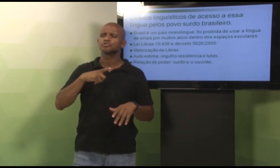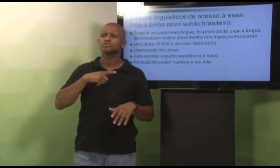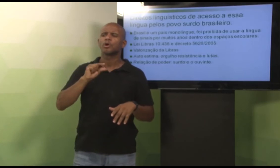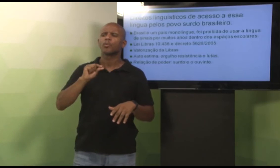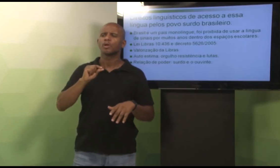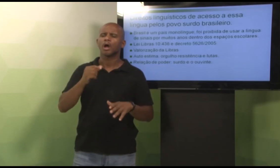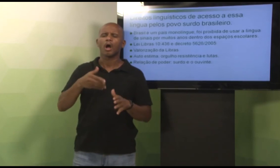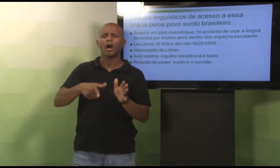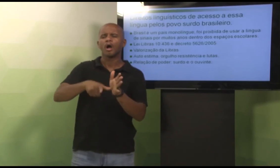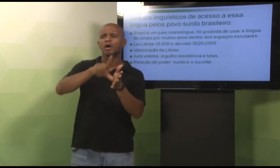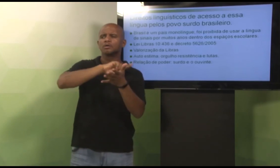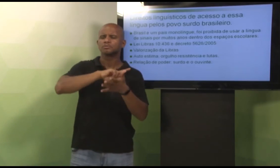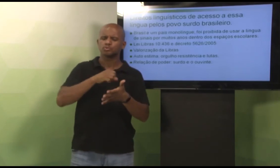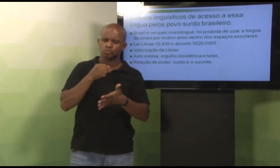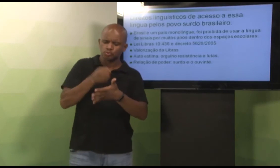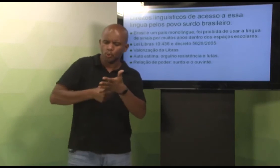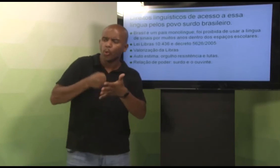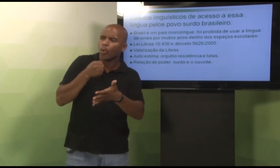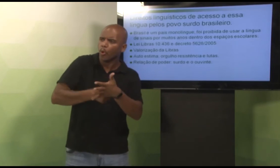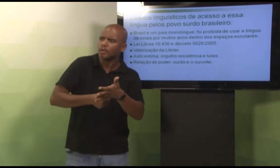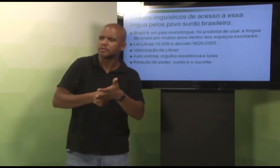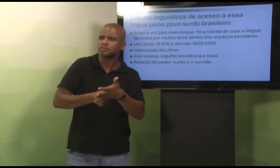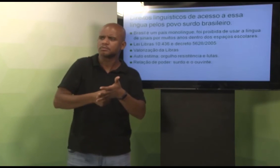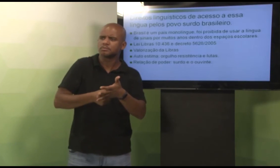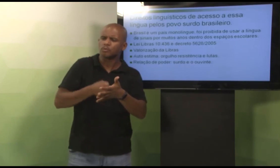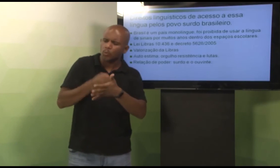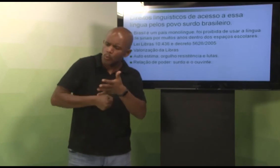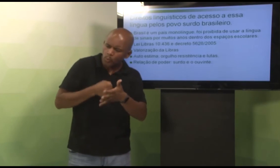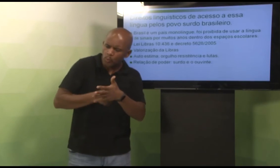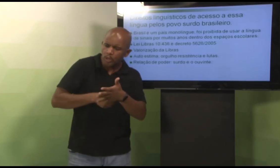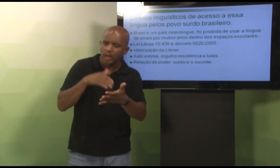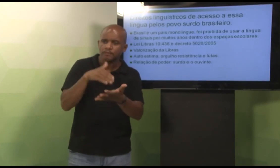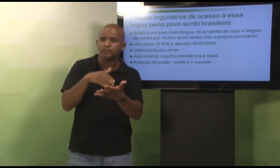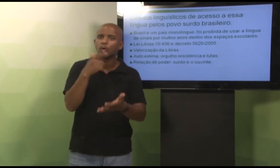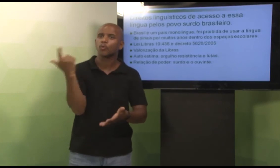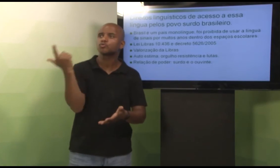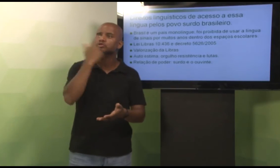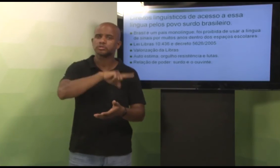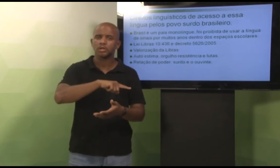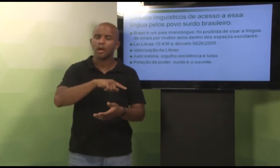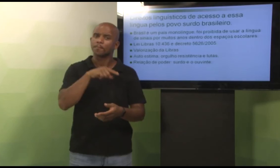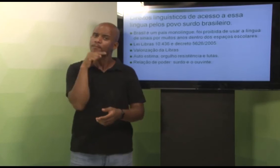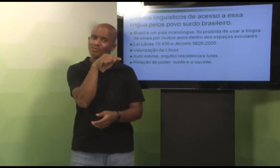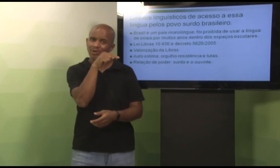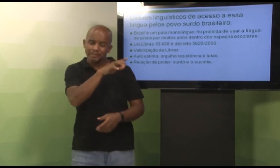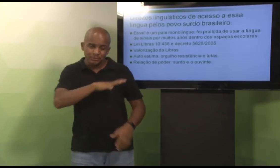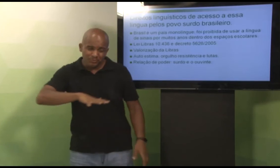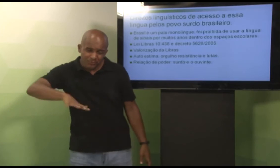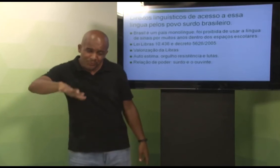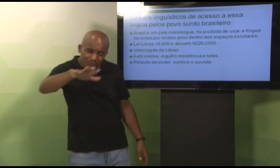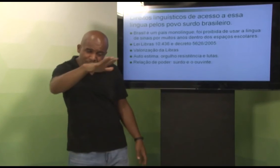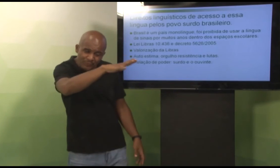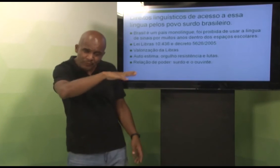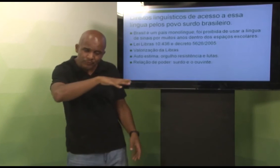de forma a possibilitar a inserção da Libras em várias escolas. Então, antes haviam